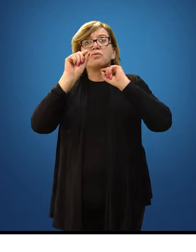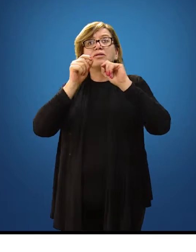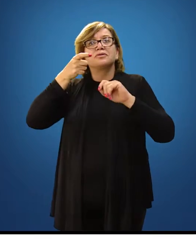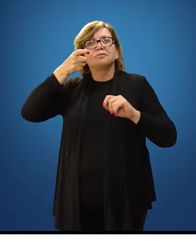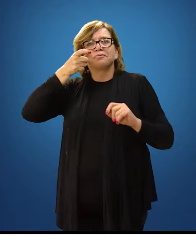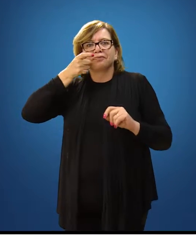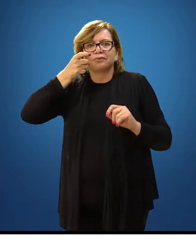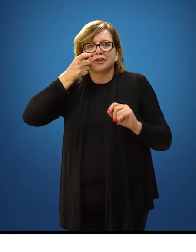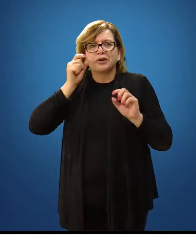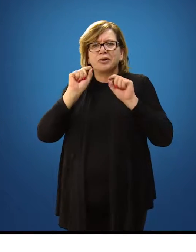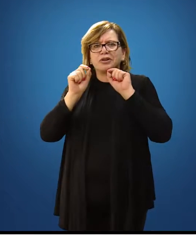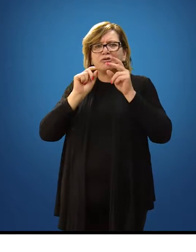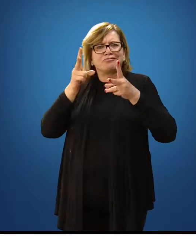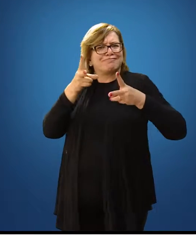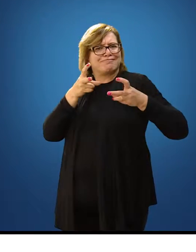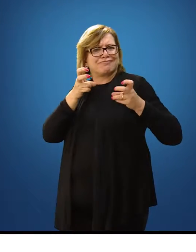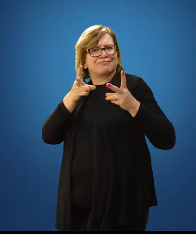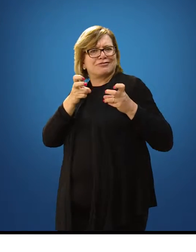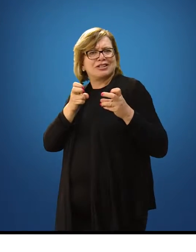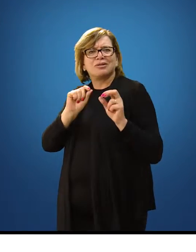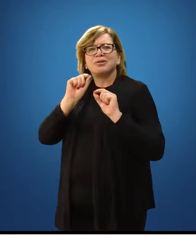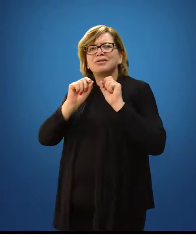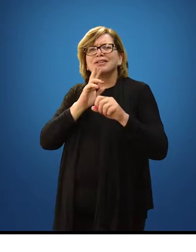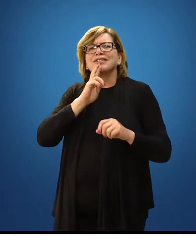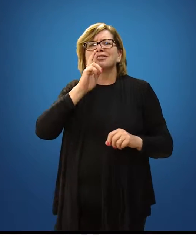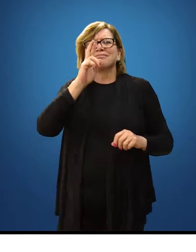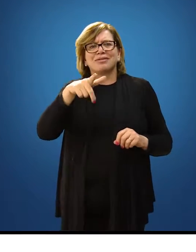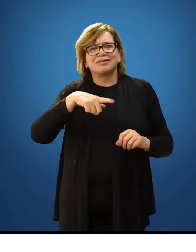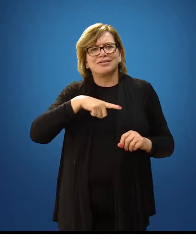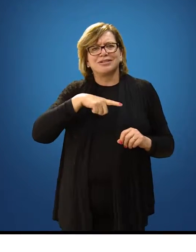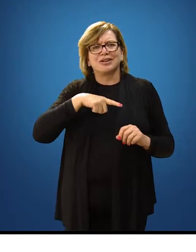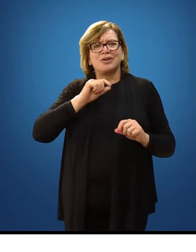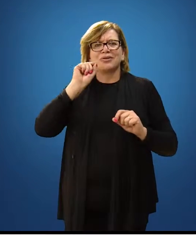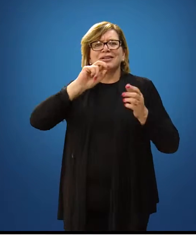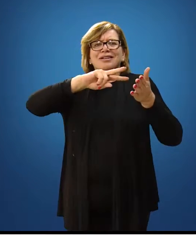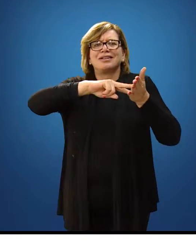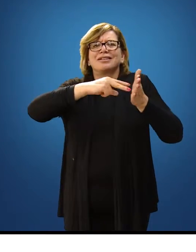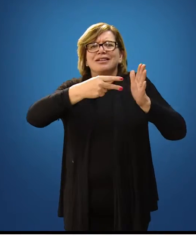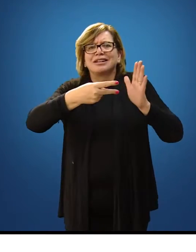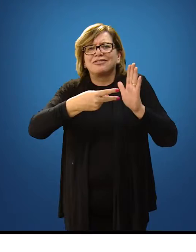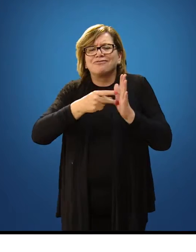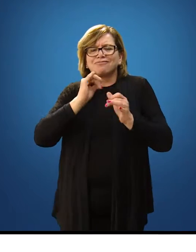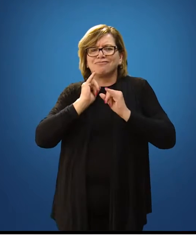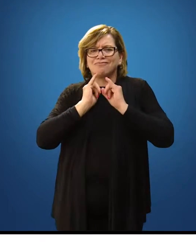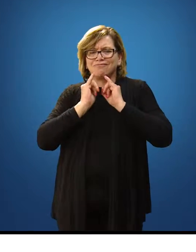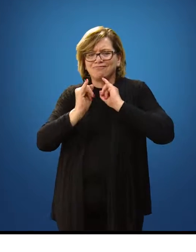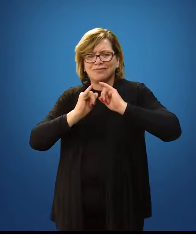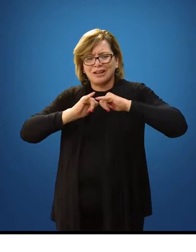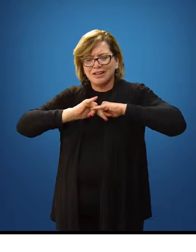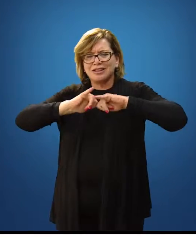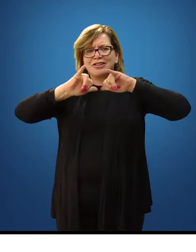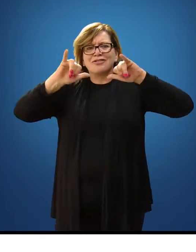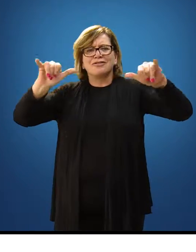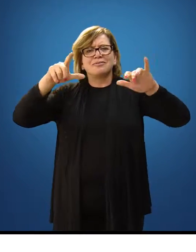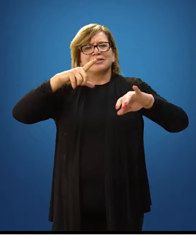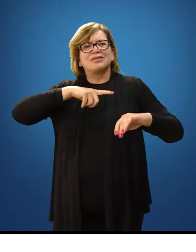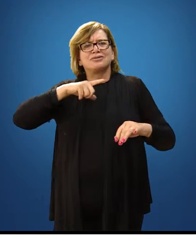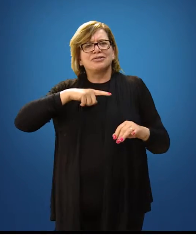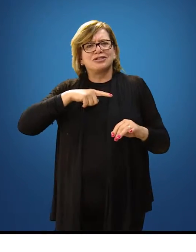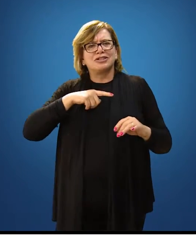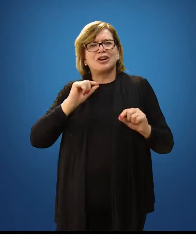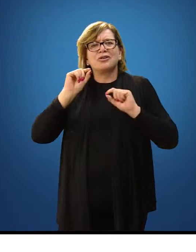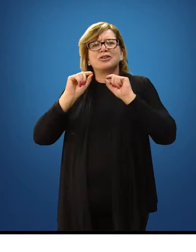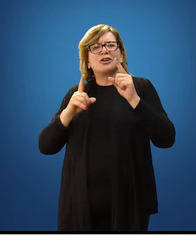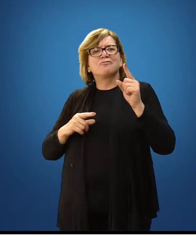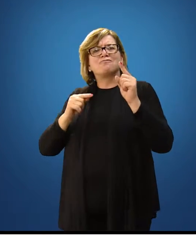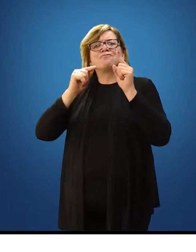lá? O que você encontrou lá de resultados? Qual o significado daquelas informações diante do propósito do